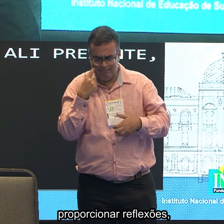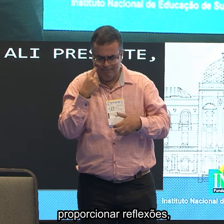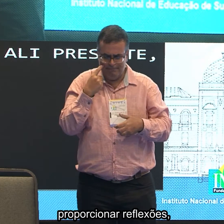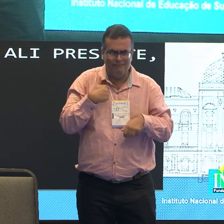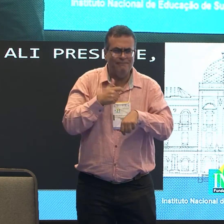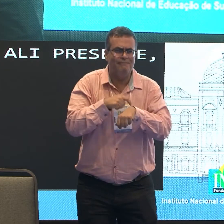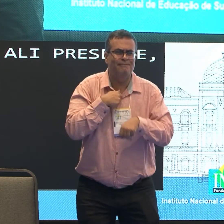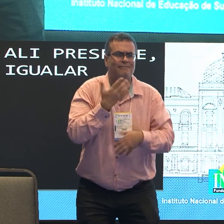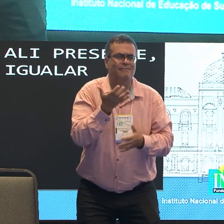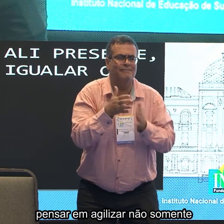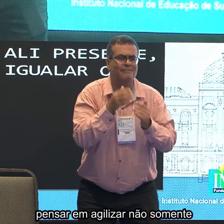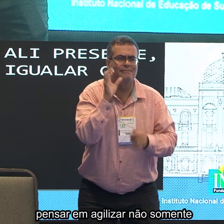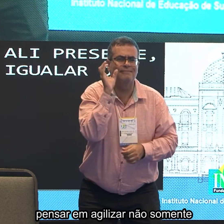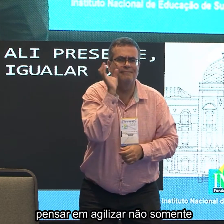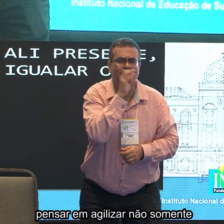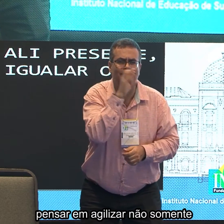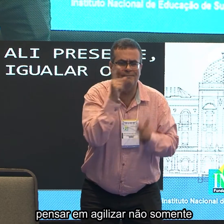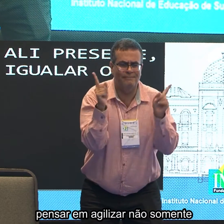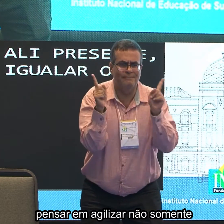reflexões, pensar em